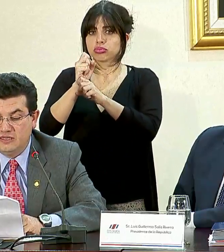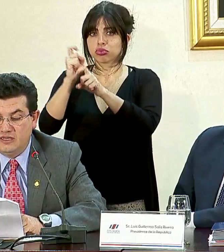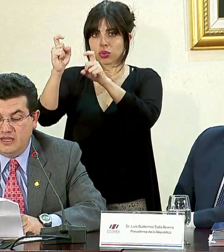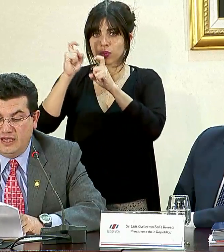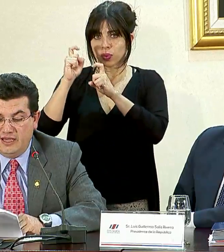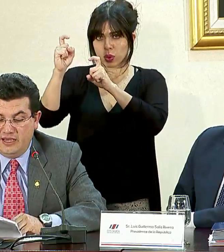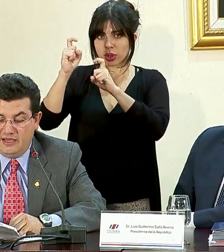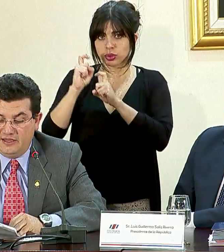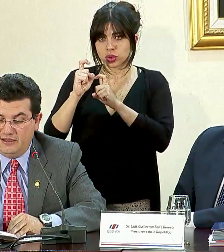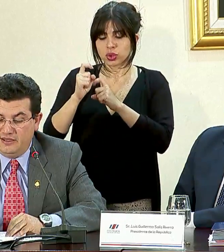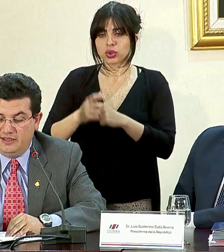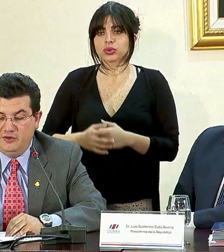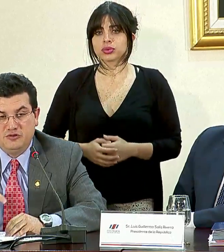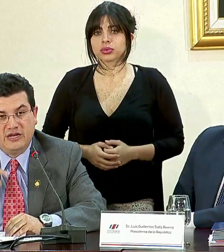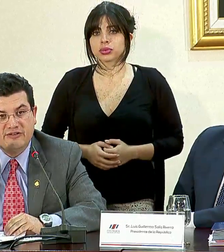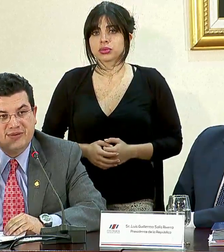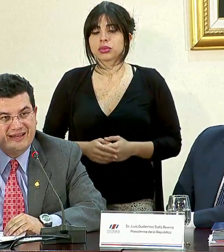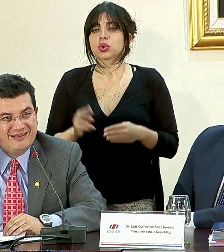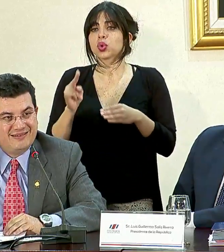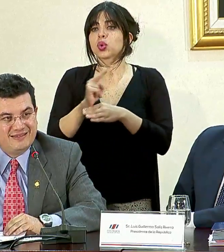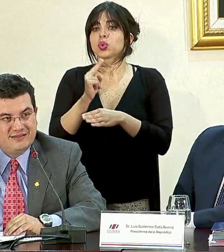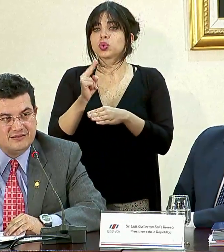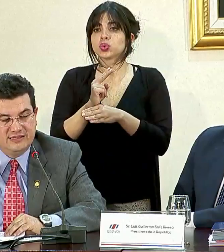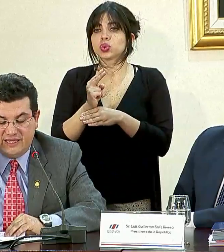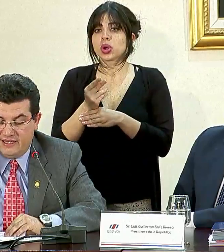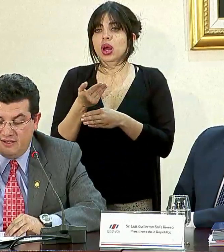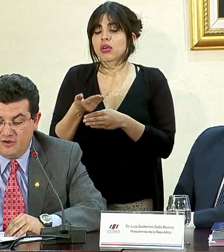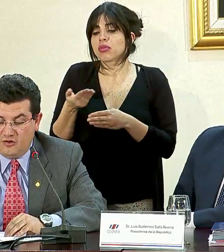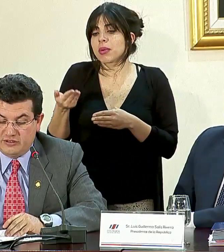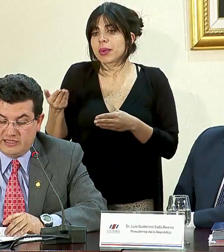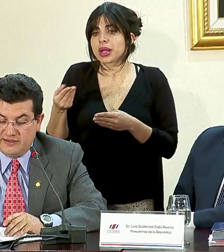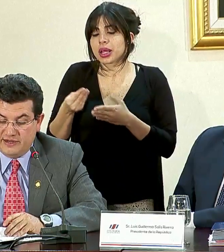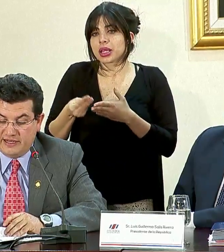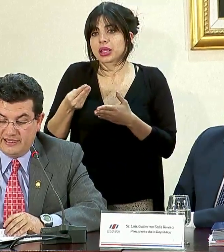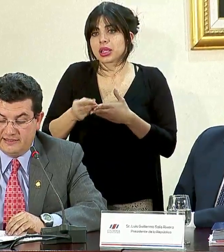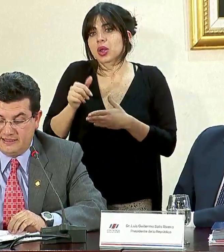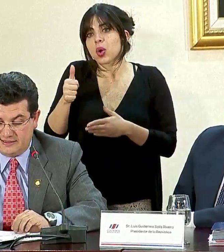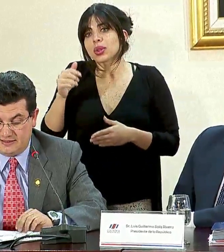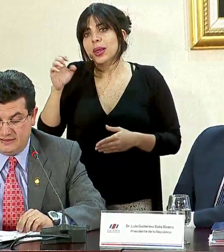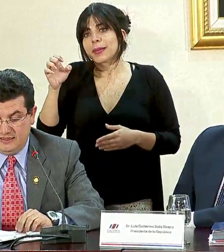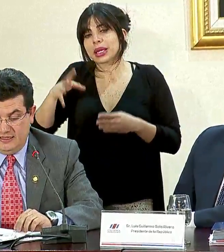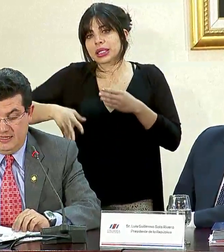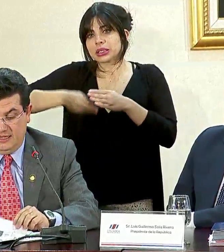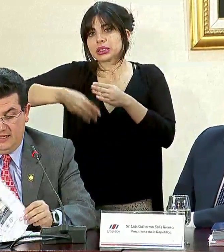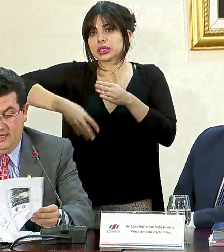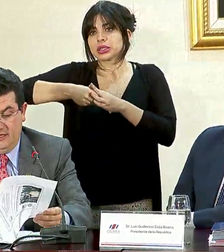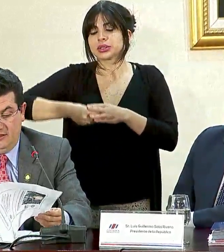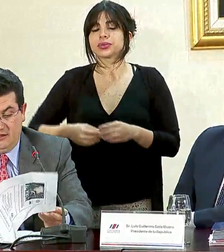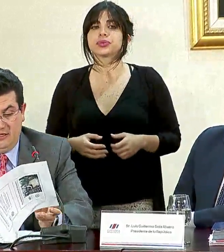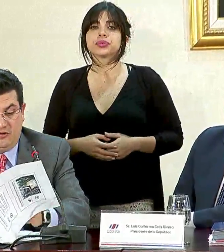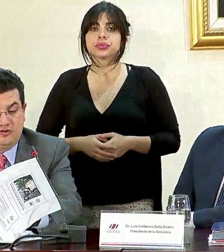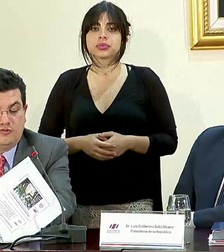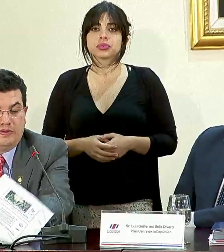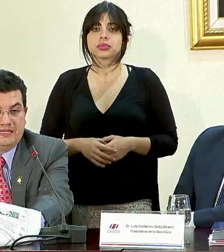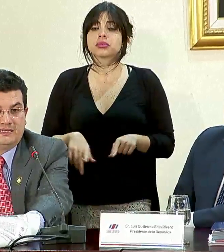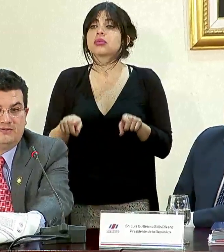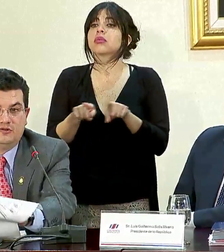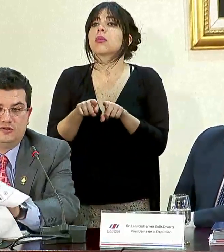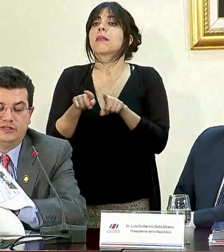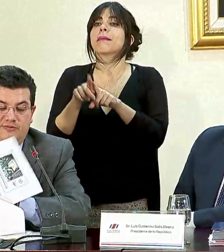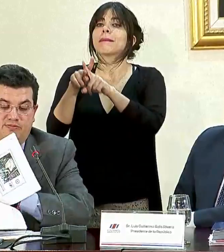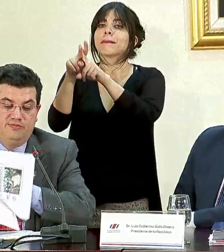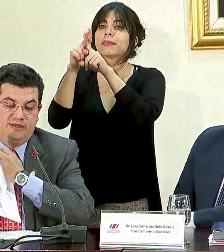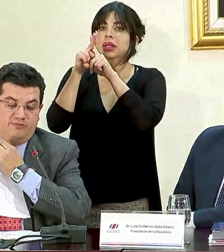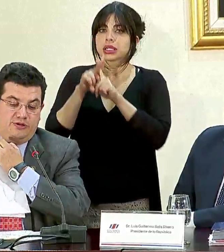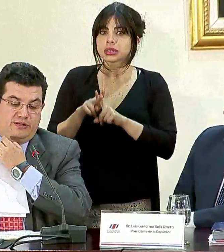donaciones y usar remanentes de otras emergencias. E incluso